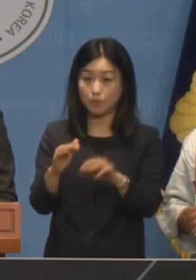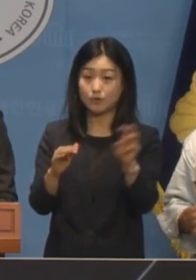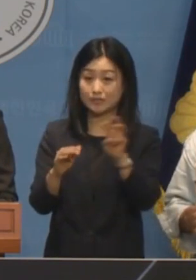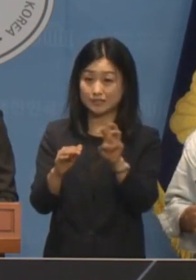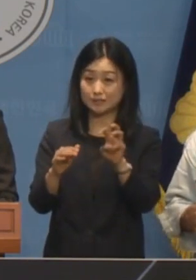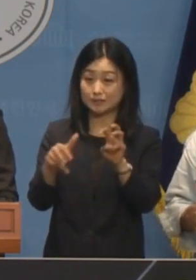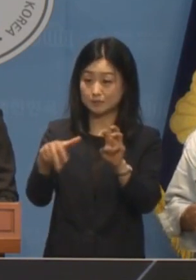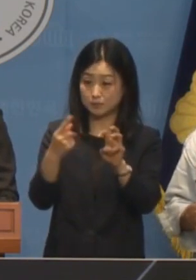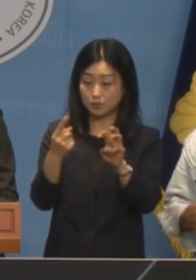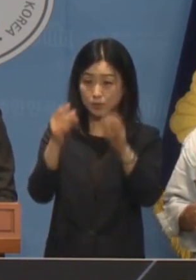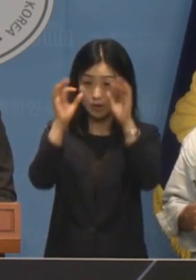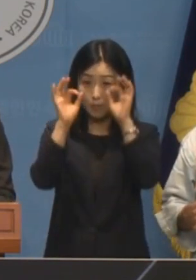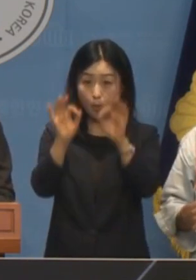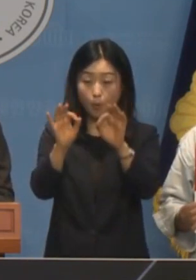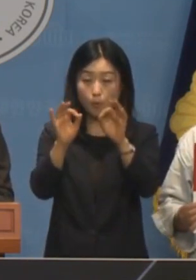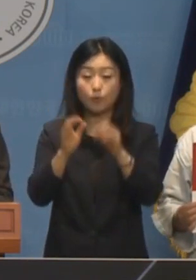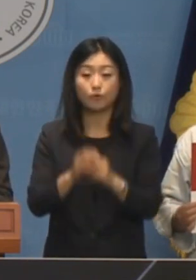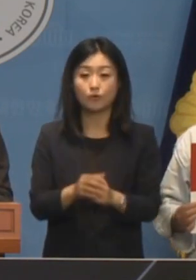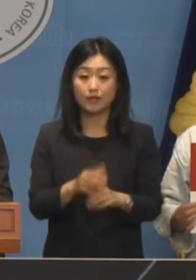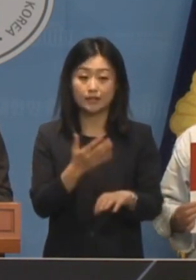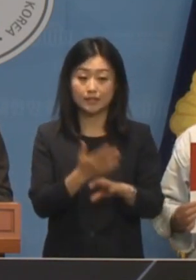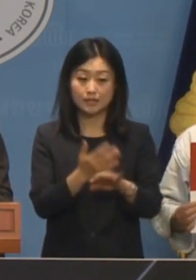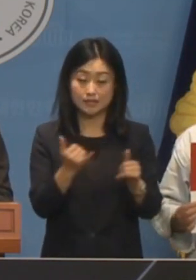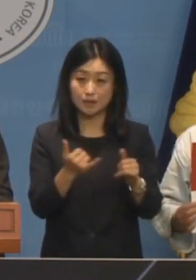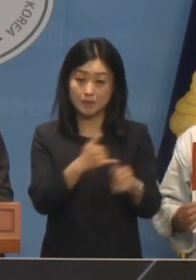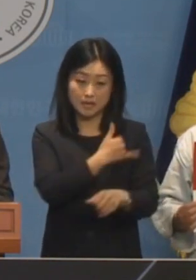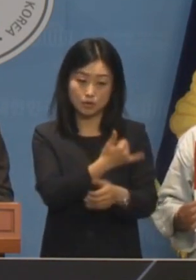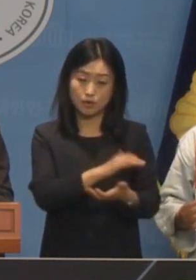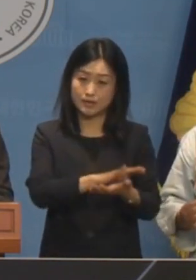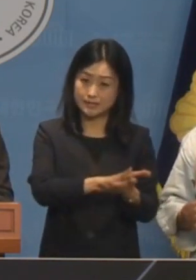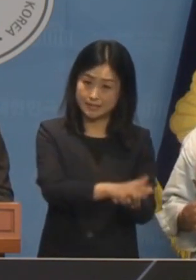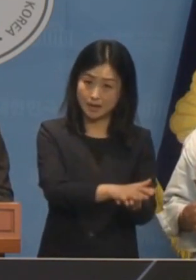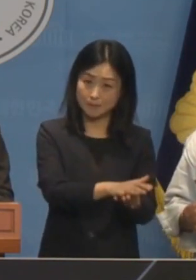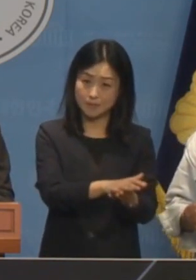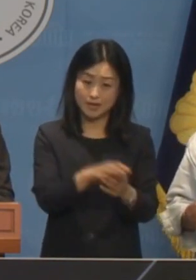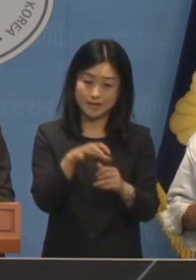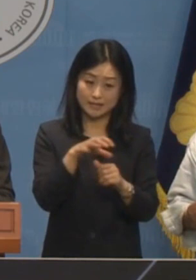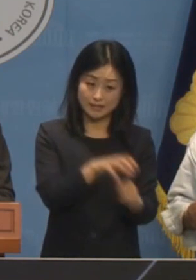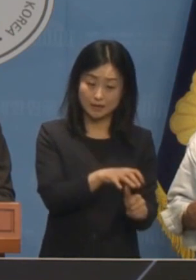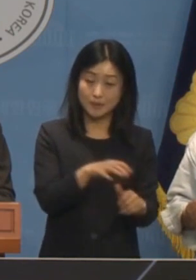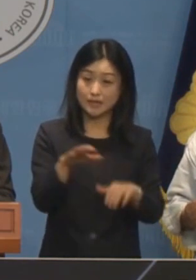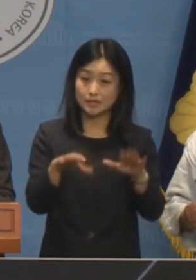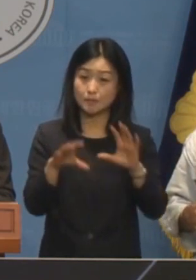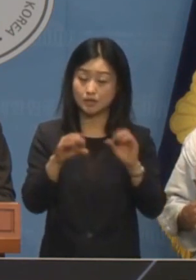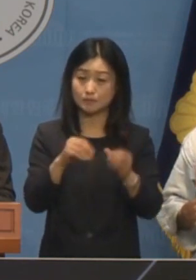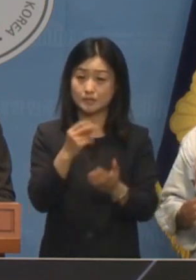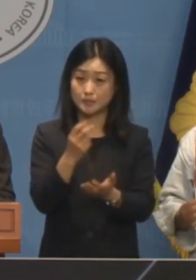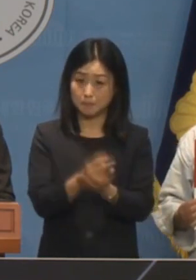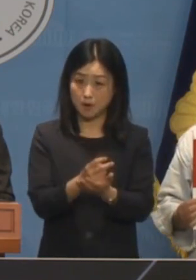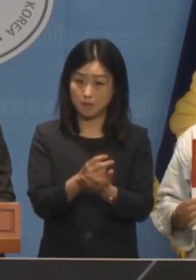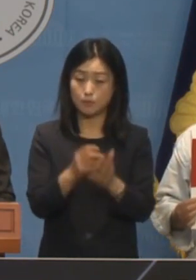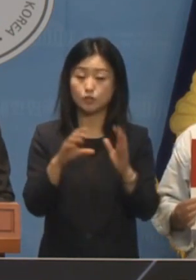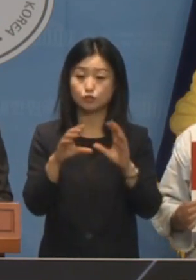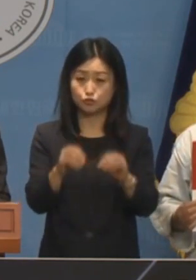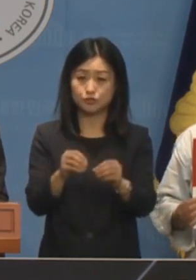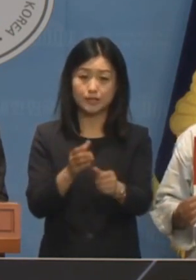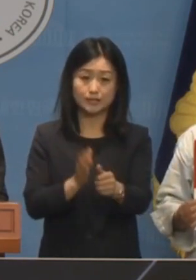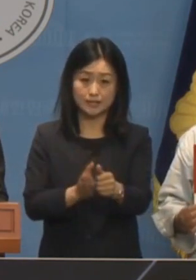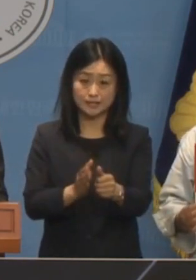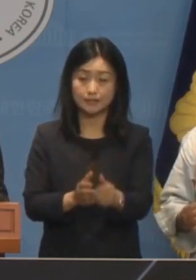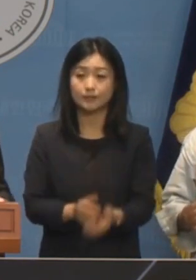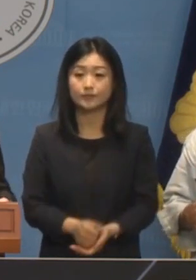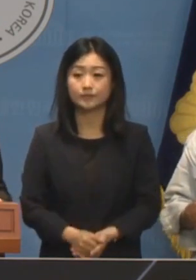제30조를 상기시키며 더 이상 타인의 인권을 짓밟고 탄압하려는 포괄적 차별금지법 제정 시도를 중단하길